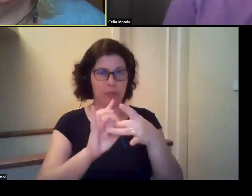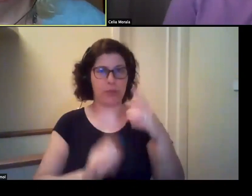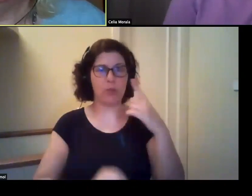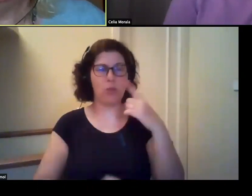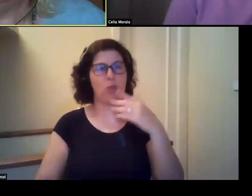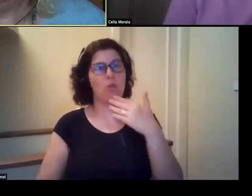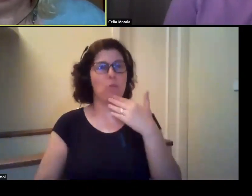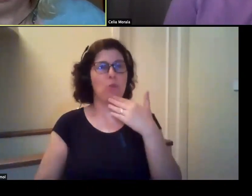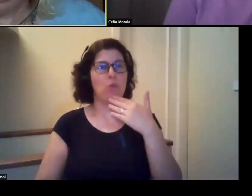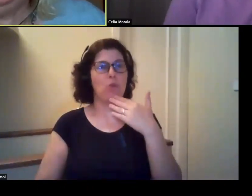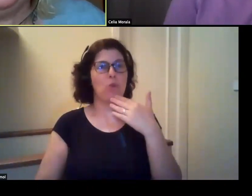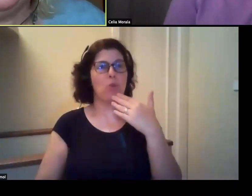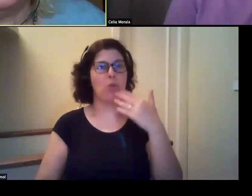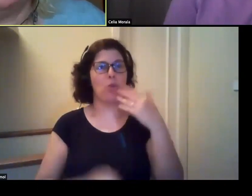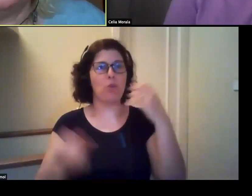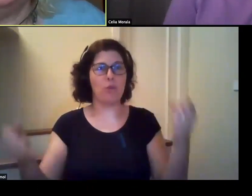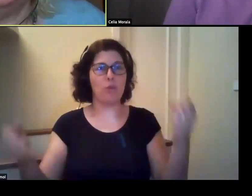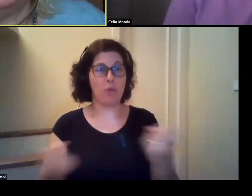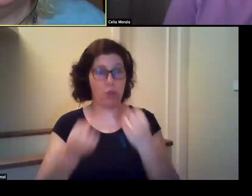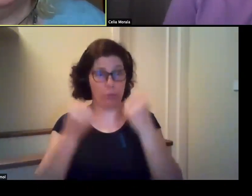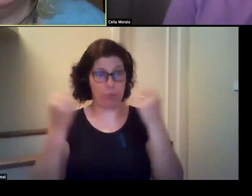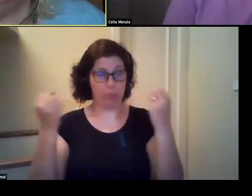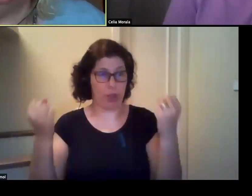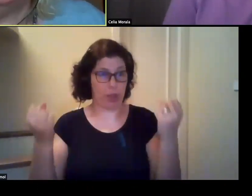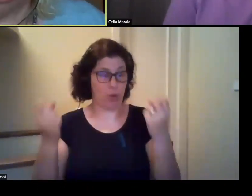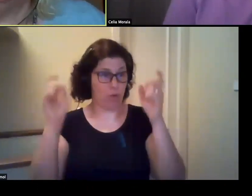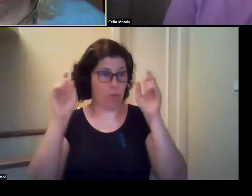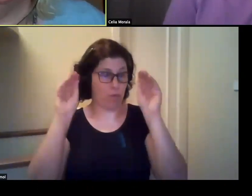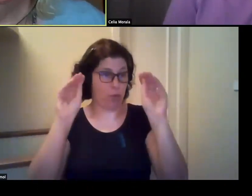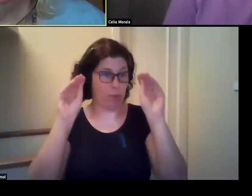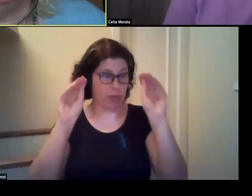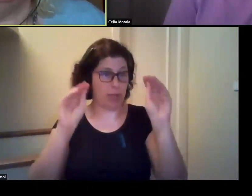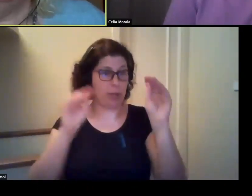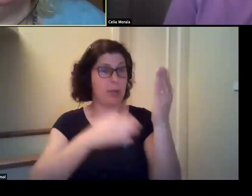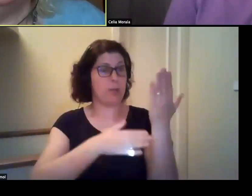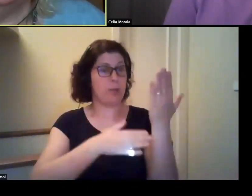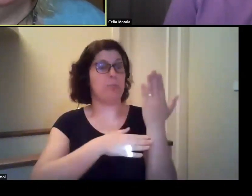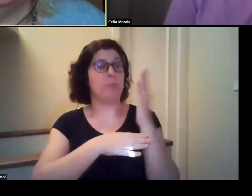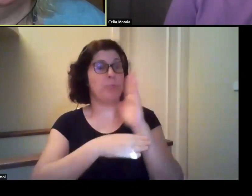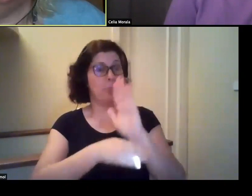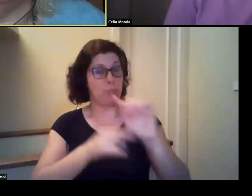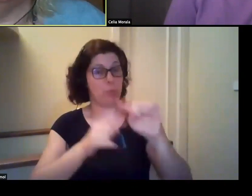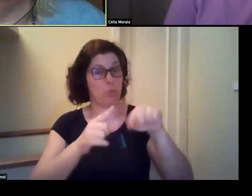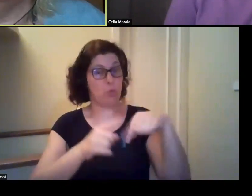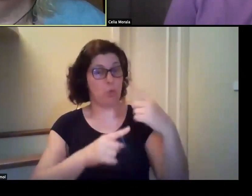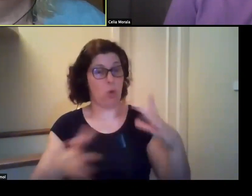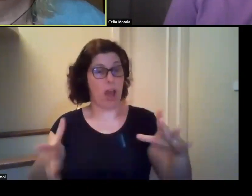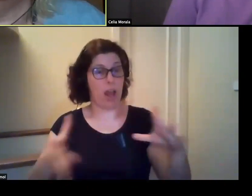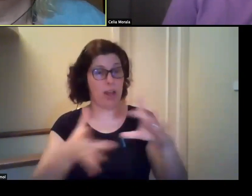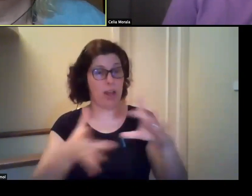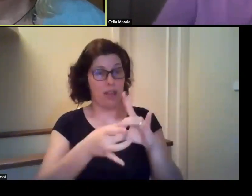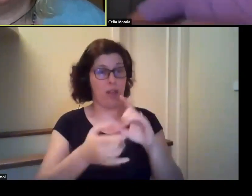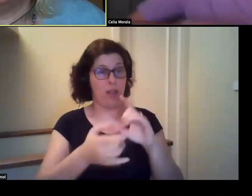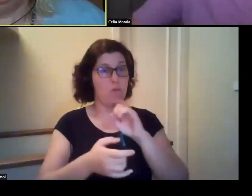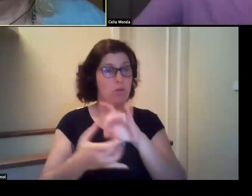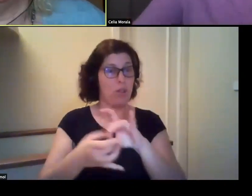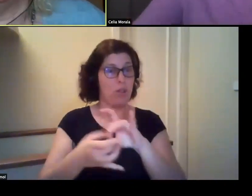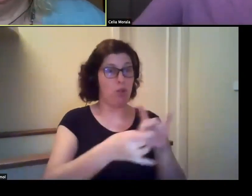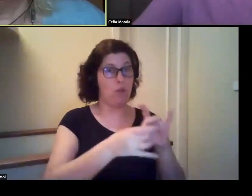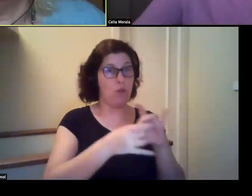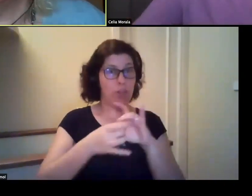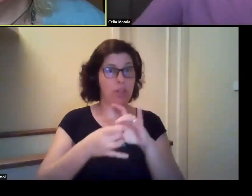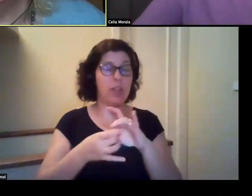formativa que se va a derivar en una alianza entre Fundación ONCE y FEDER, bueno, alianza